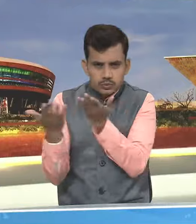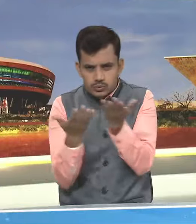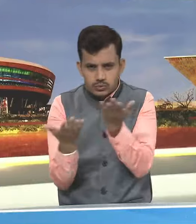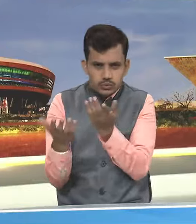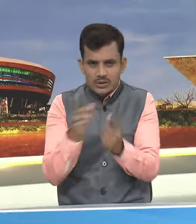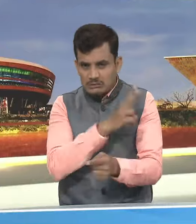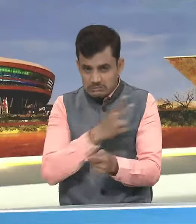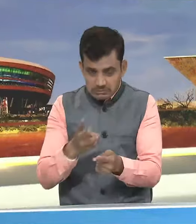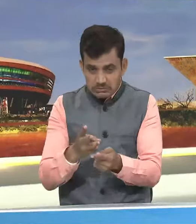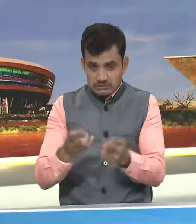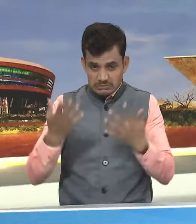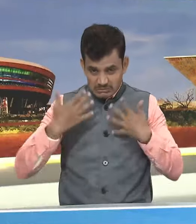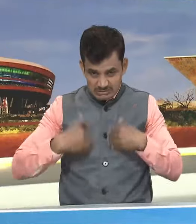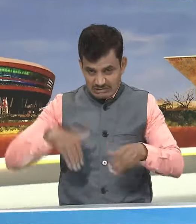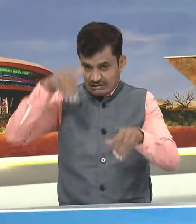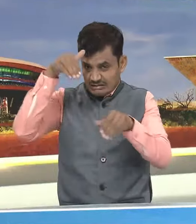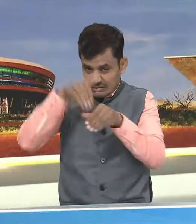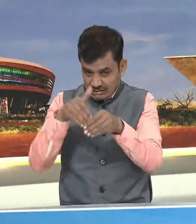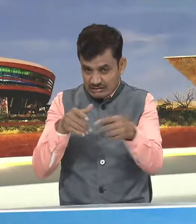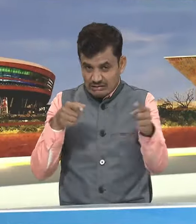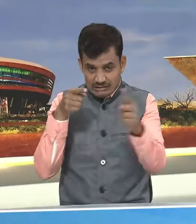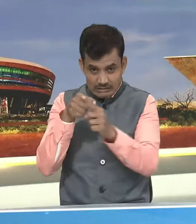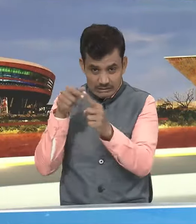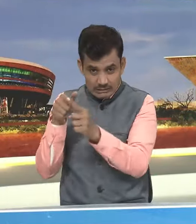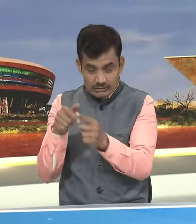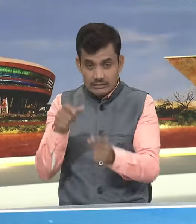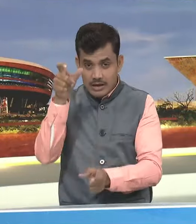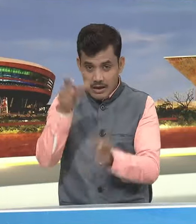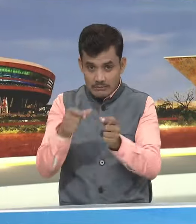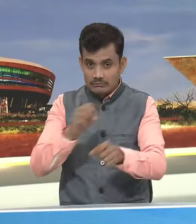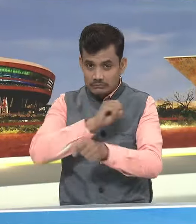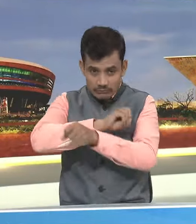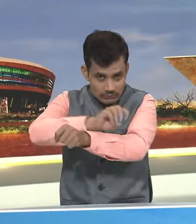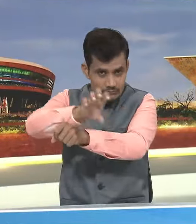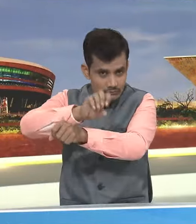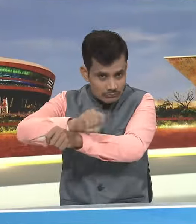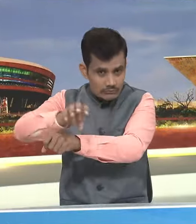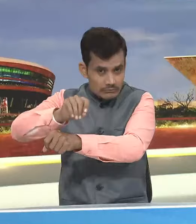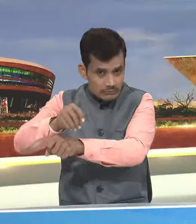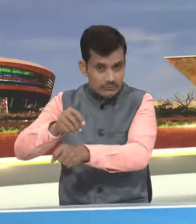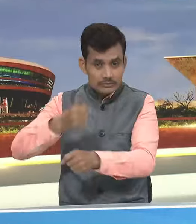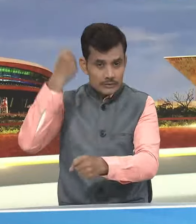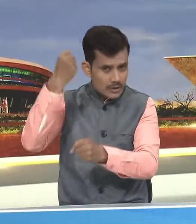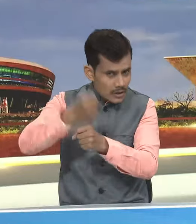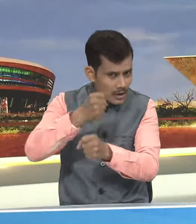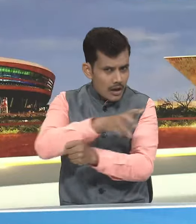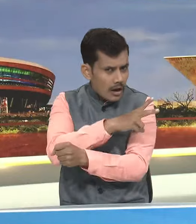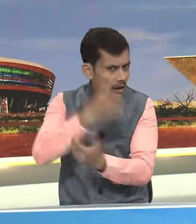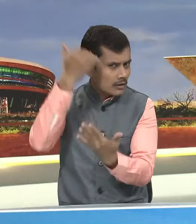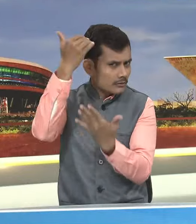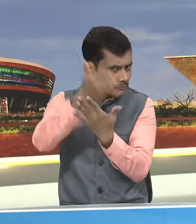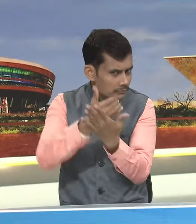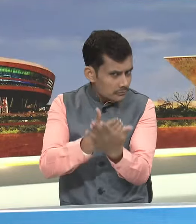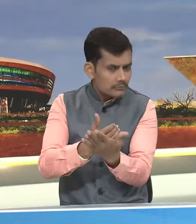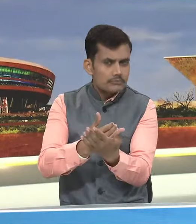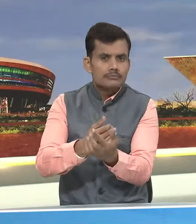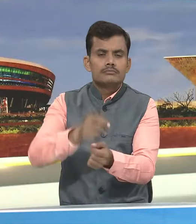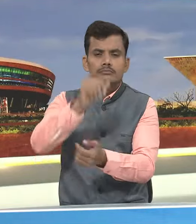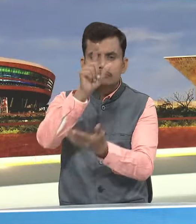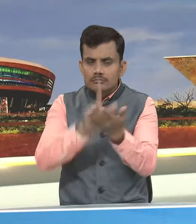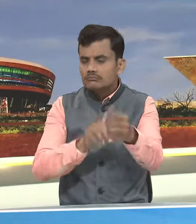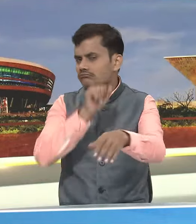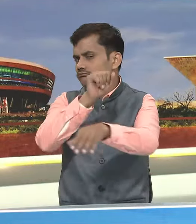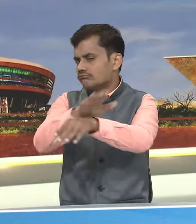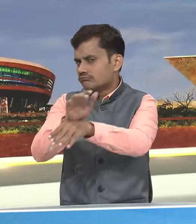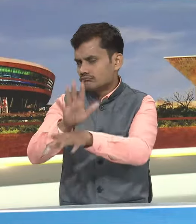वाले स्वास्थ्य पर प्रभाव के बारे में लोगों को जागरूक करने और एक्शन प्लान लागू करने की इसमें